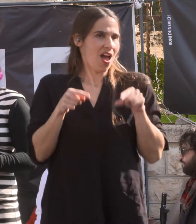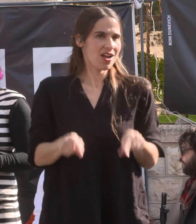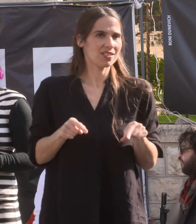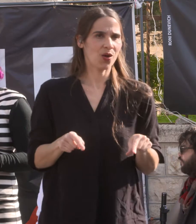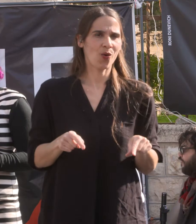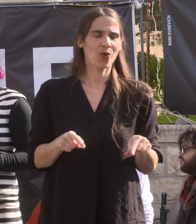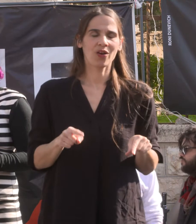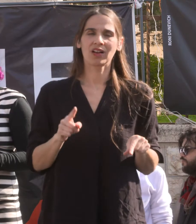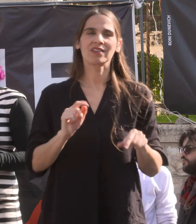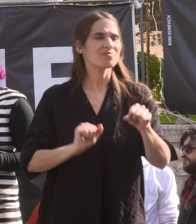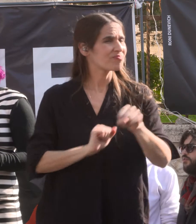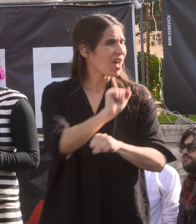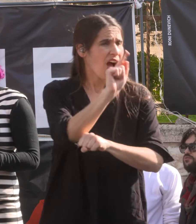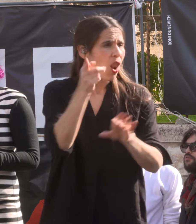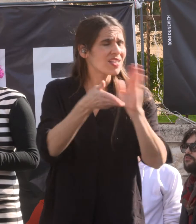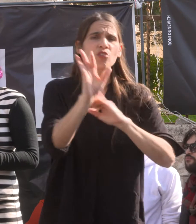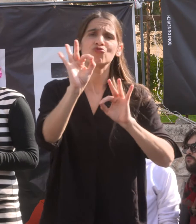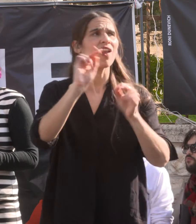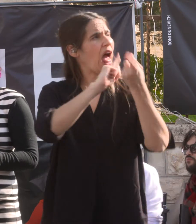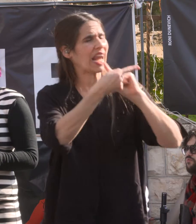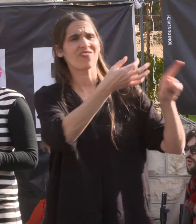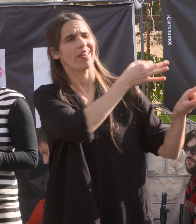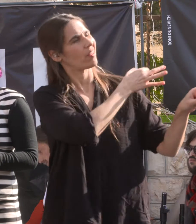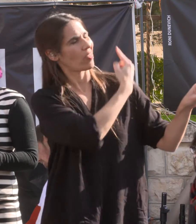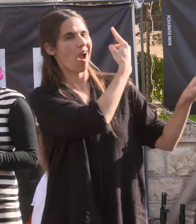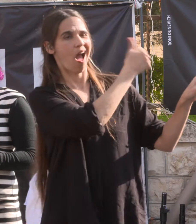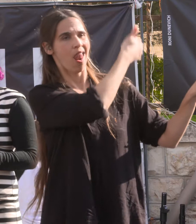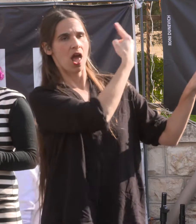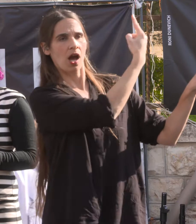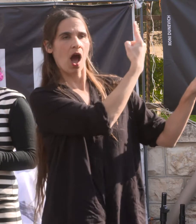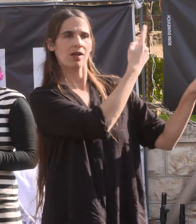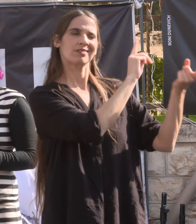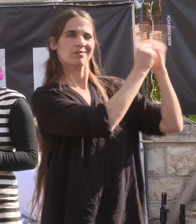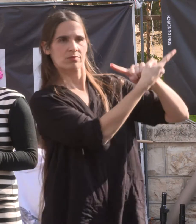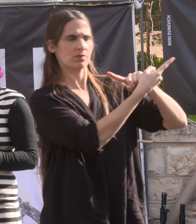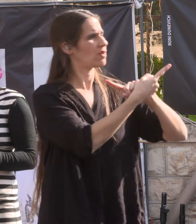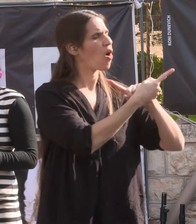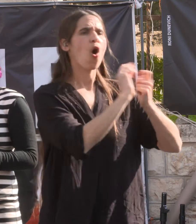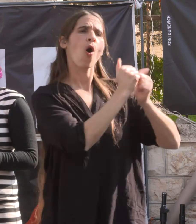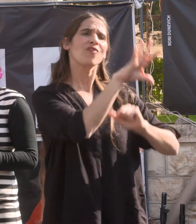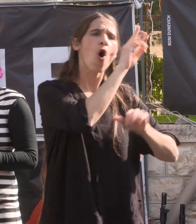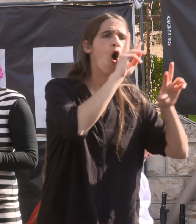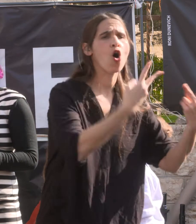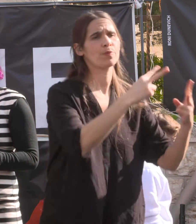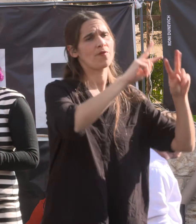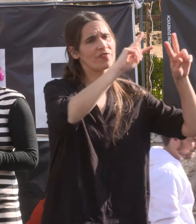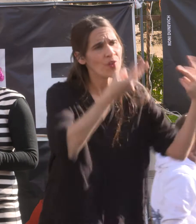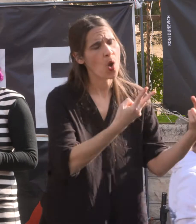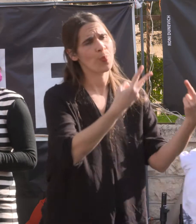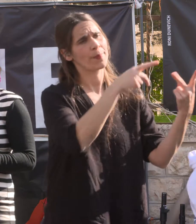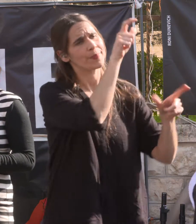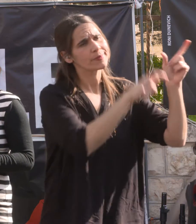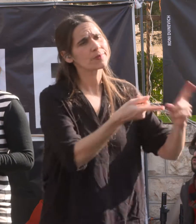לא יצאנו למחאה בשביל להחליף גנרל אחד במשנהו, או בשביל לבחור שוב ושוב בגורמים שונים